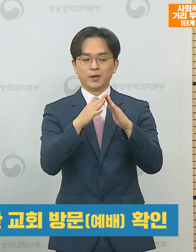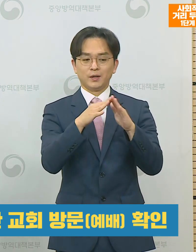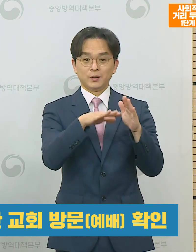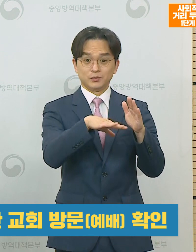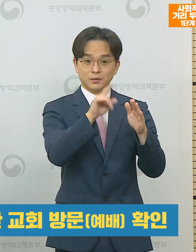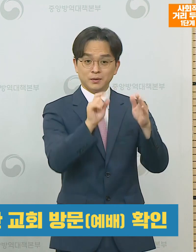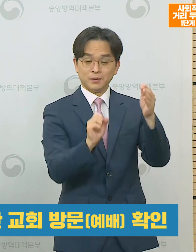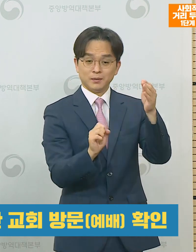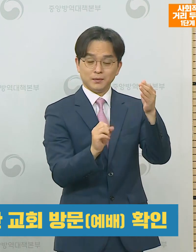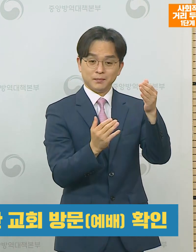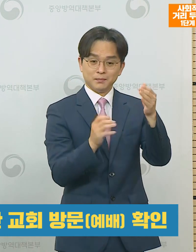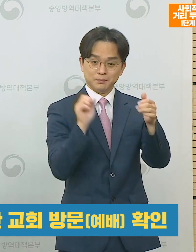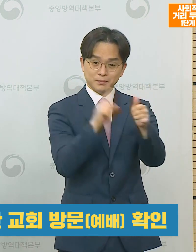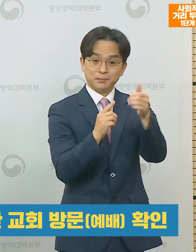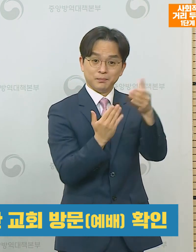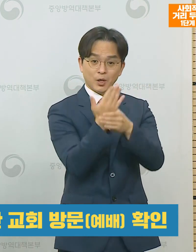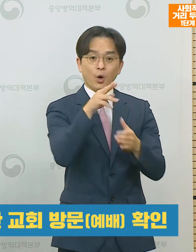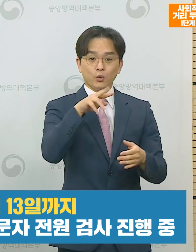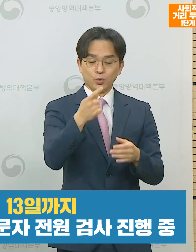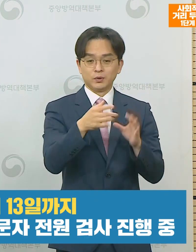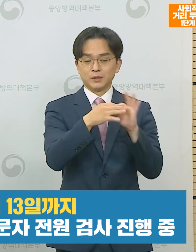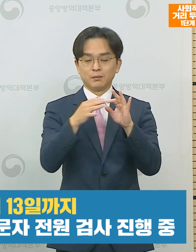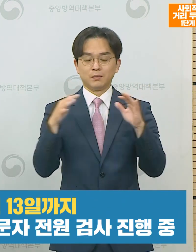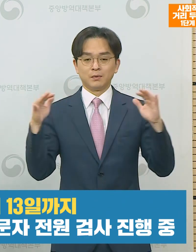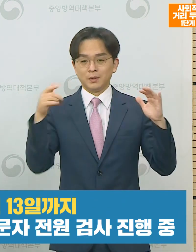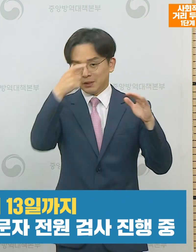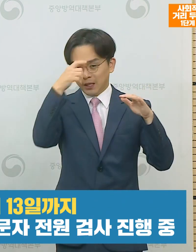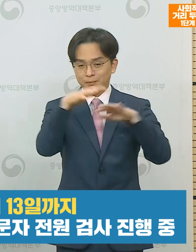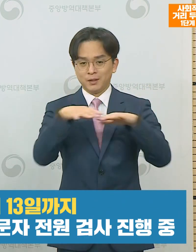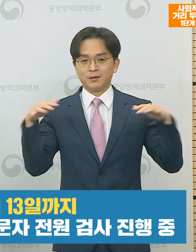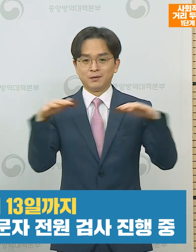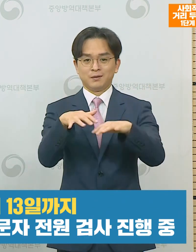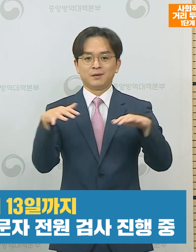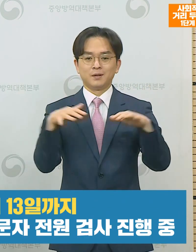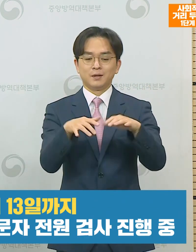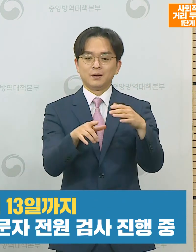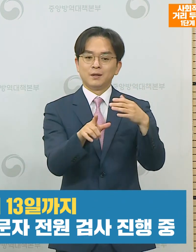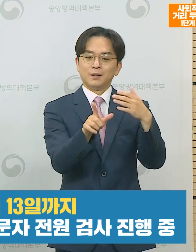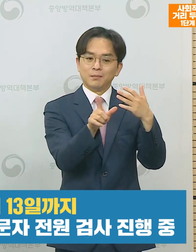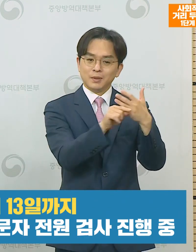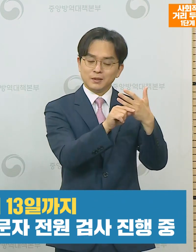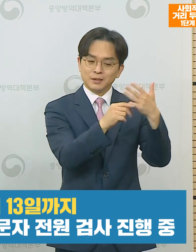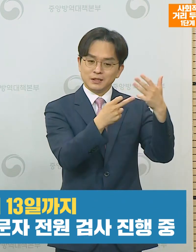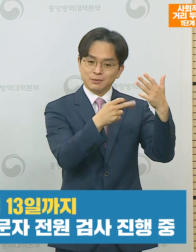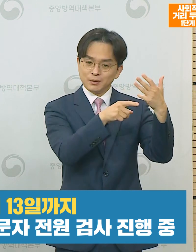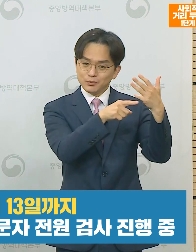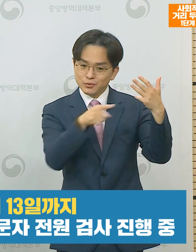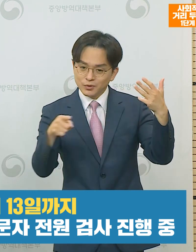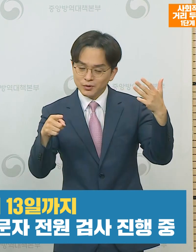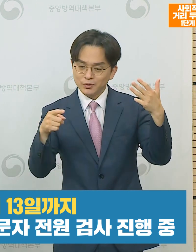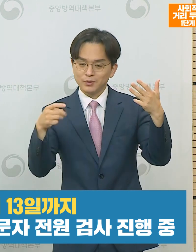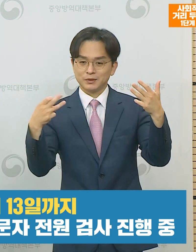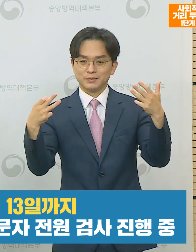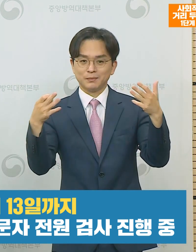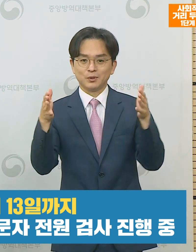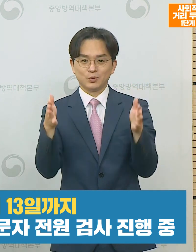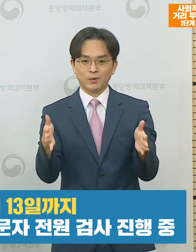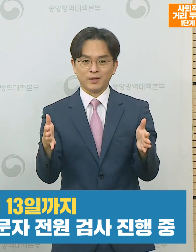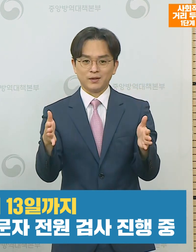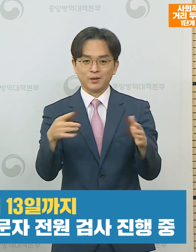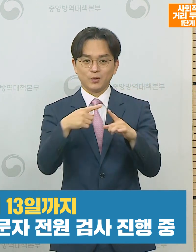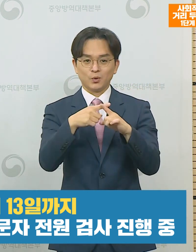추가 환자 발생 가능성이 높아 8월 7일부터 8월 13일까지 교회를 방문한 교인